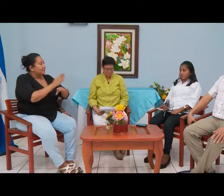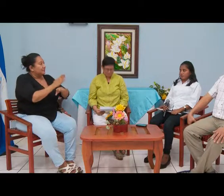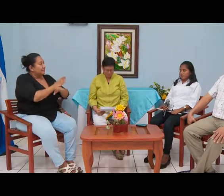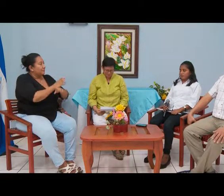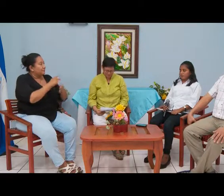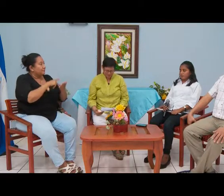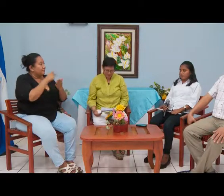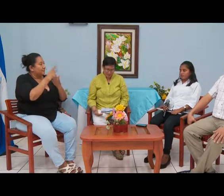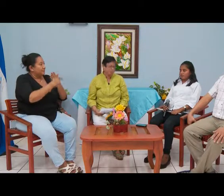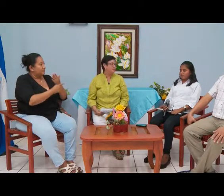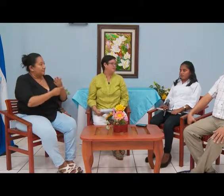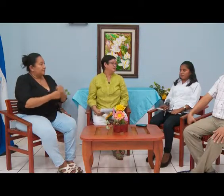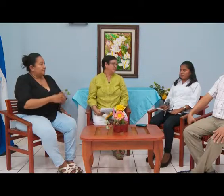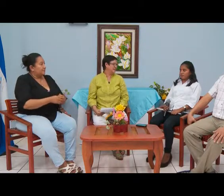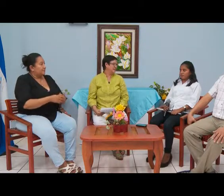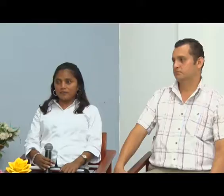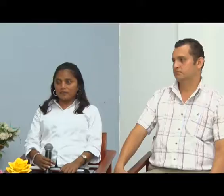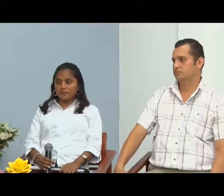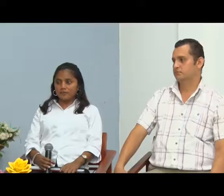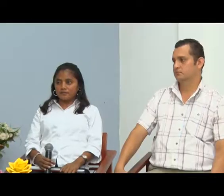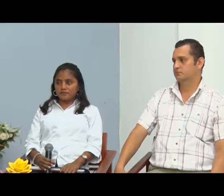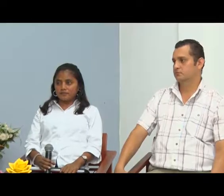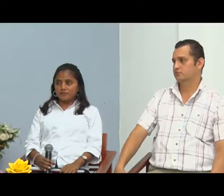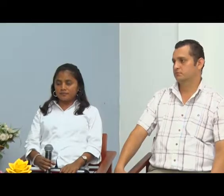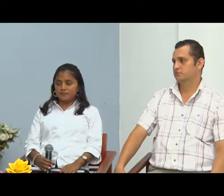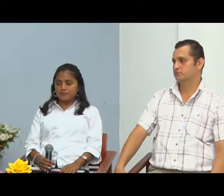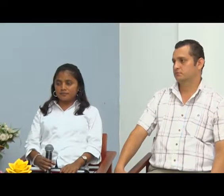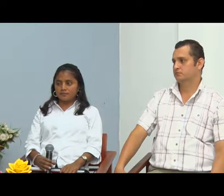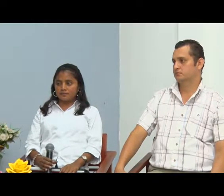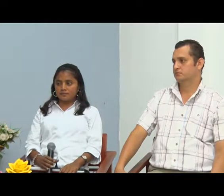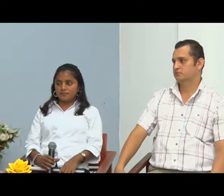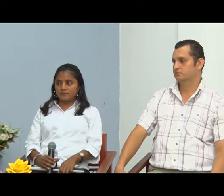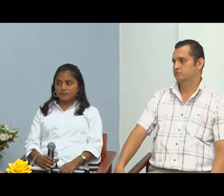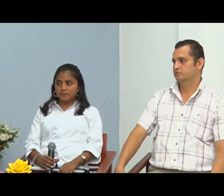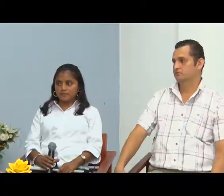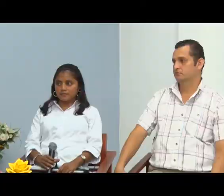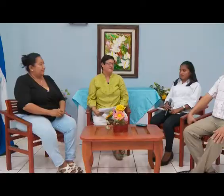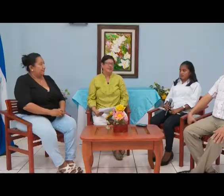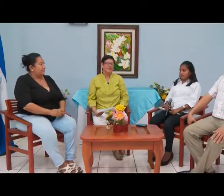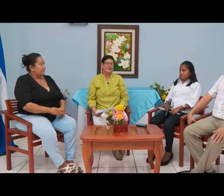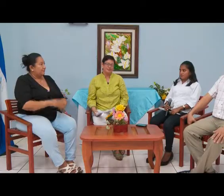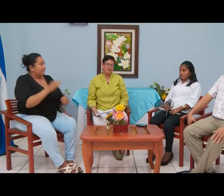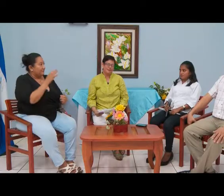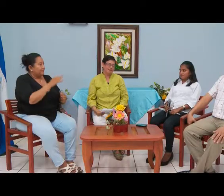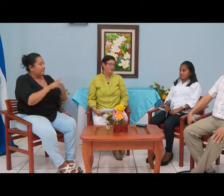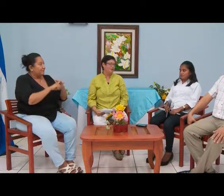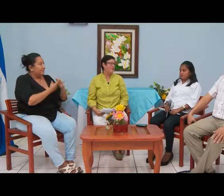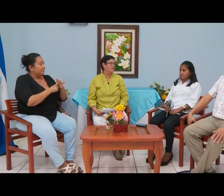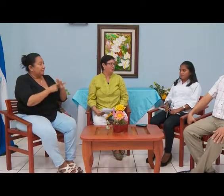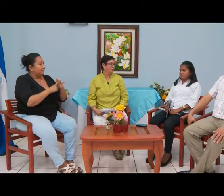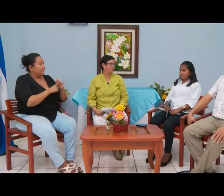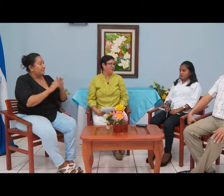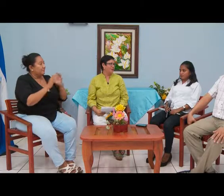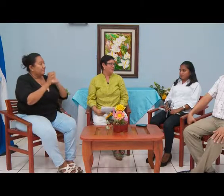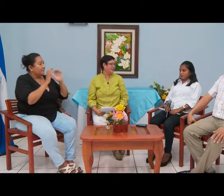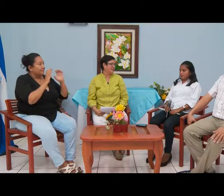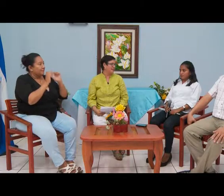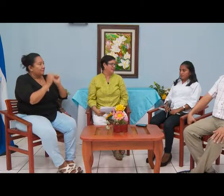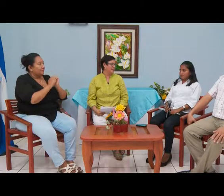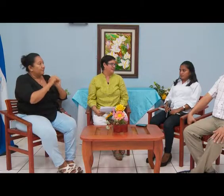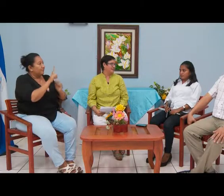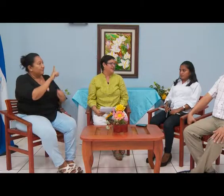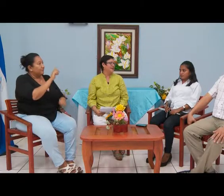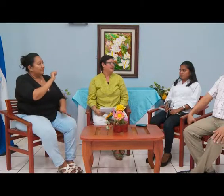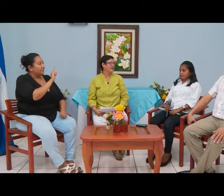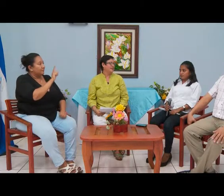nuestro programa. Y muchísimas gracias por haber aceptado la invitación. Bien, iniciamos este conversatorio con